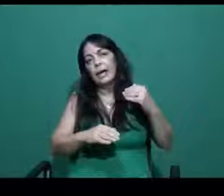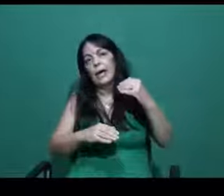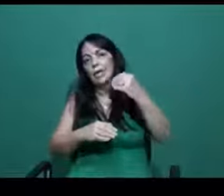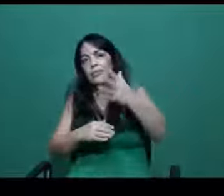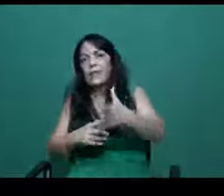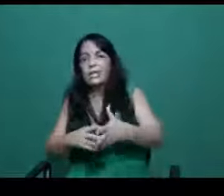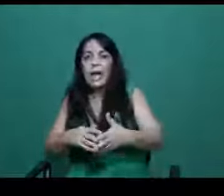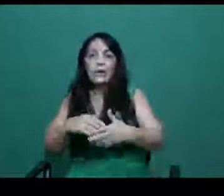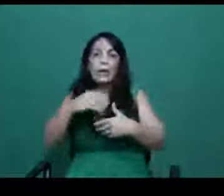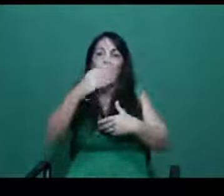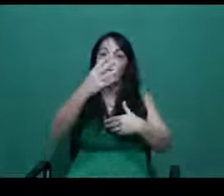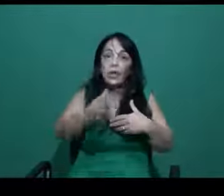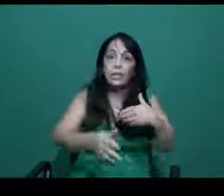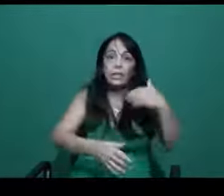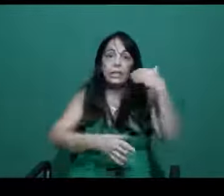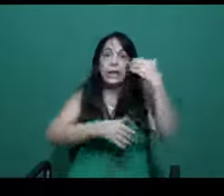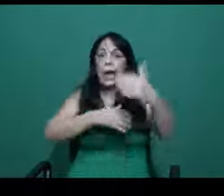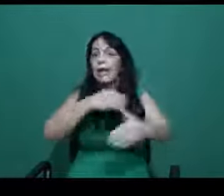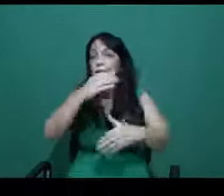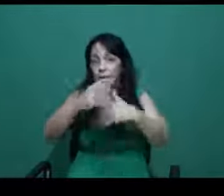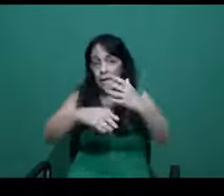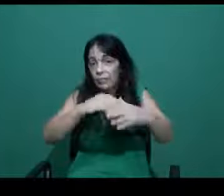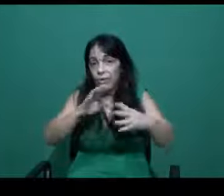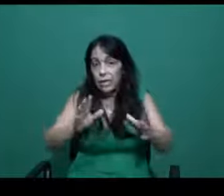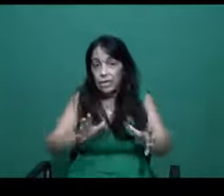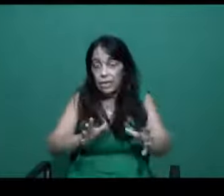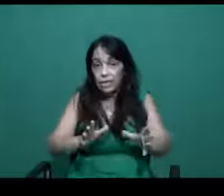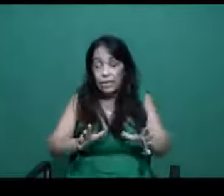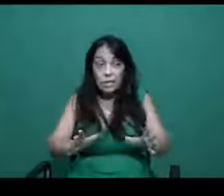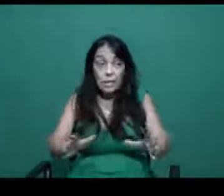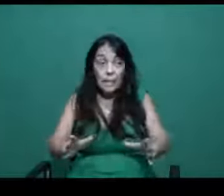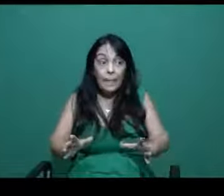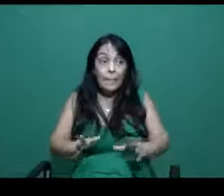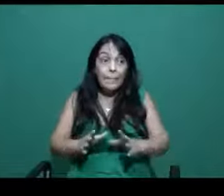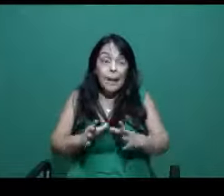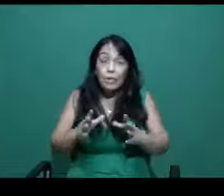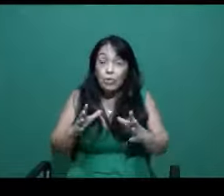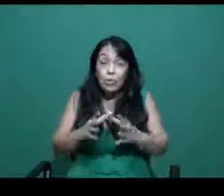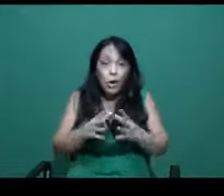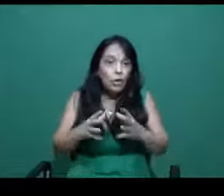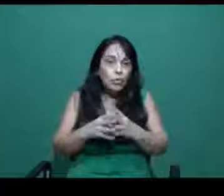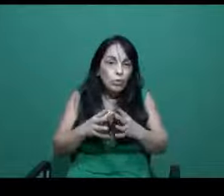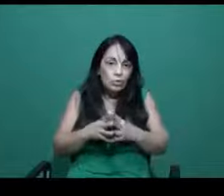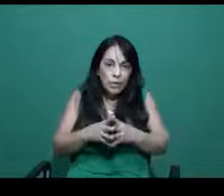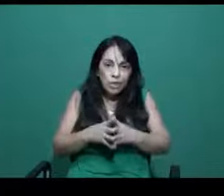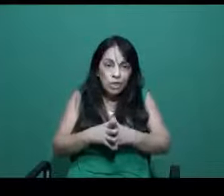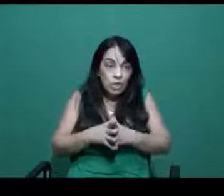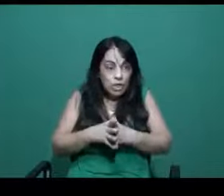marcar o aniversário, olhar a folhinha, entregar, levou 30 dias. Mas o volume de